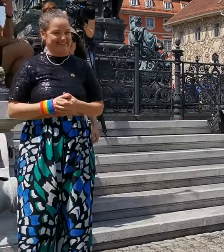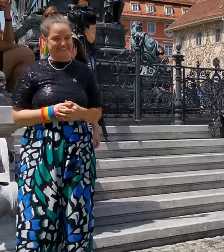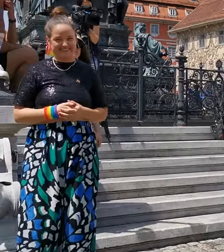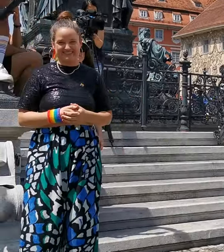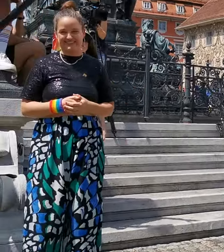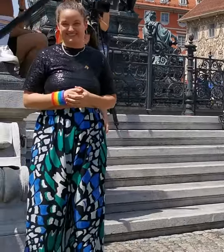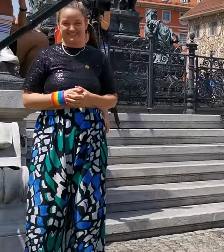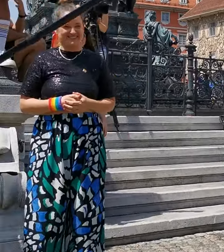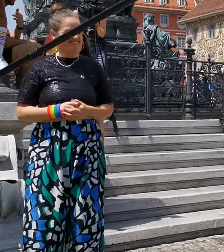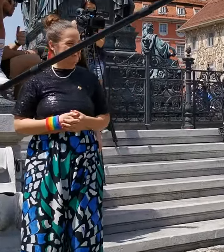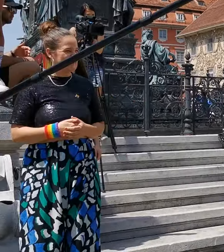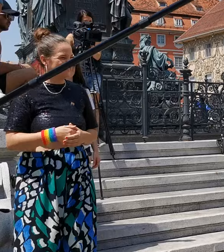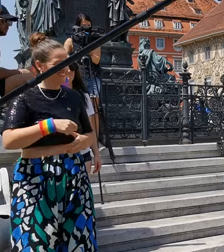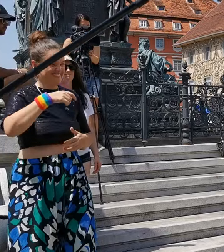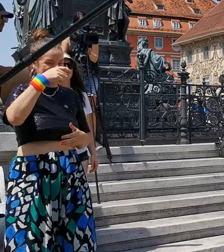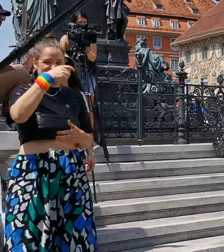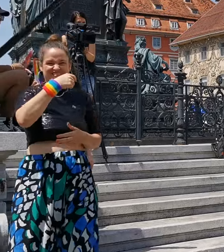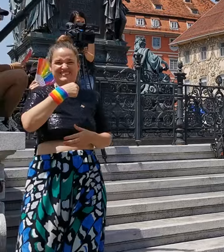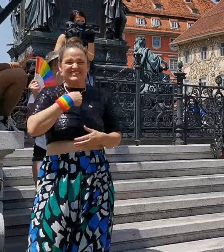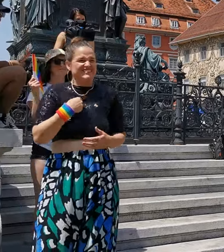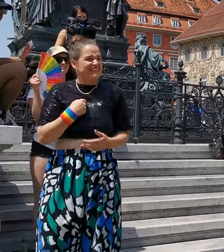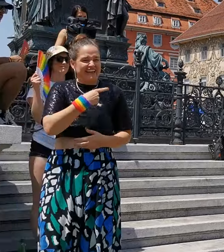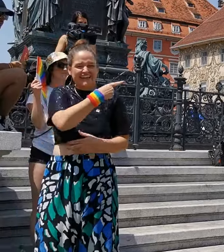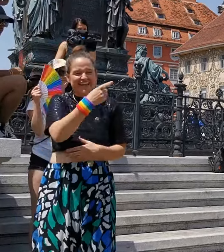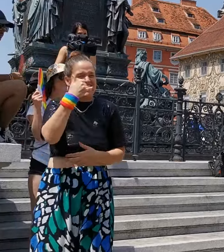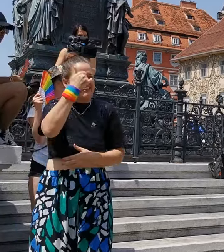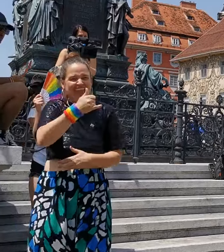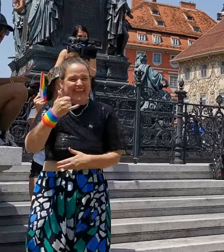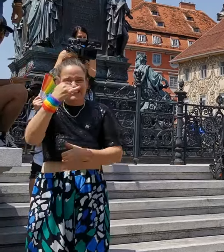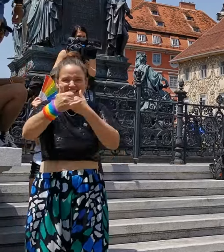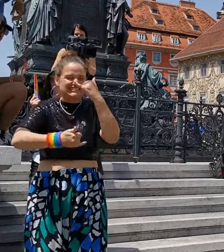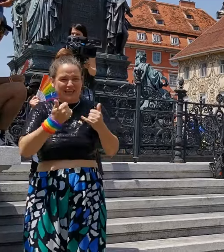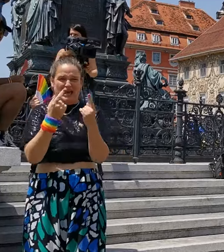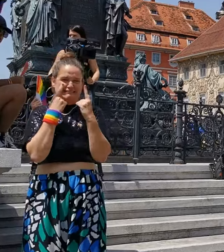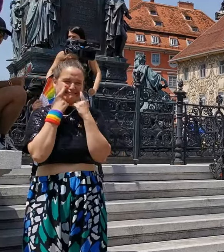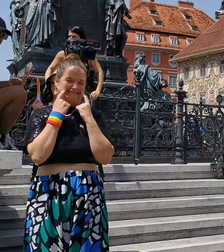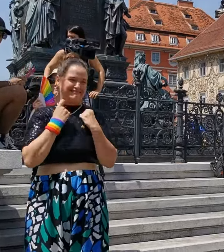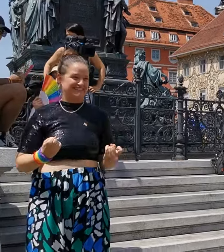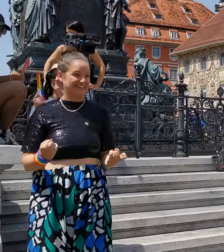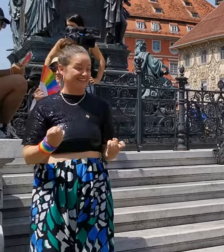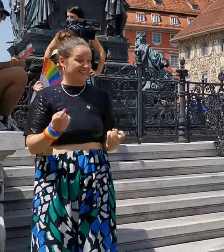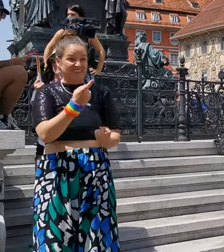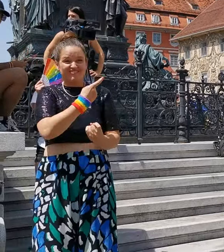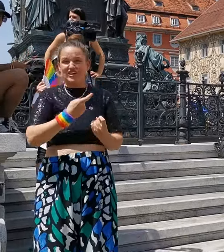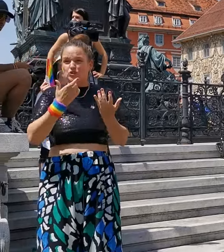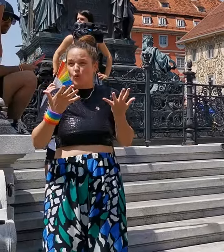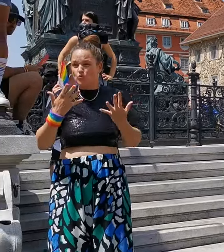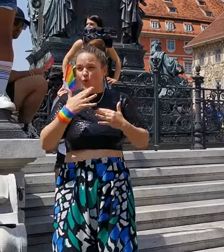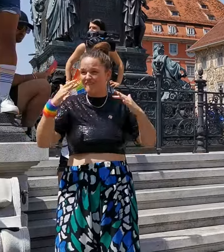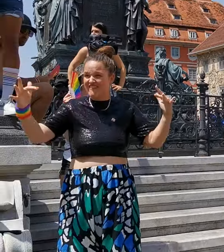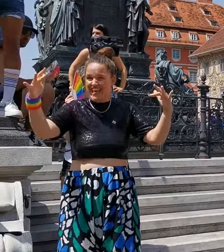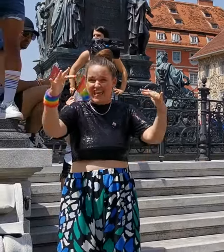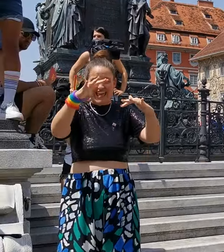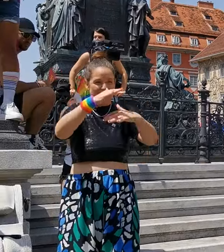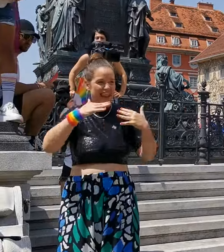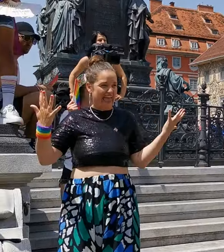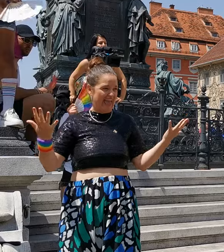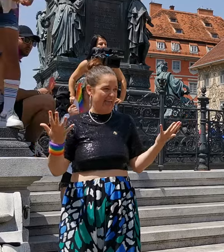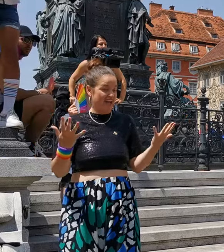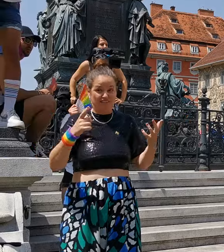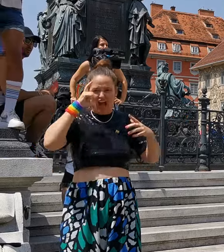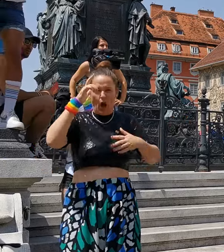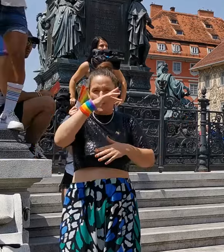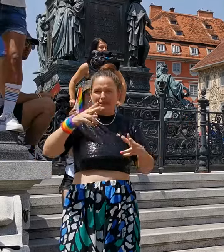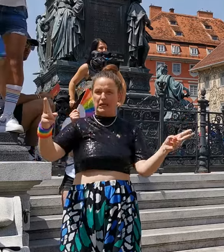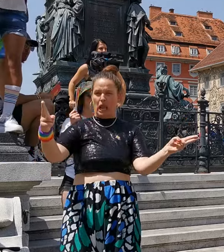Wir rühren wirklich jedes Jahr zu Tränen und wir sind für die Stadt zu groß. Wir haben nicht mal am Hauptplatz Platz und